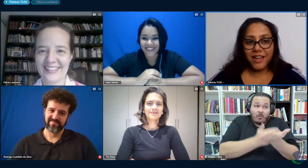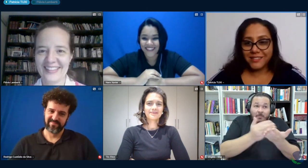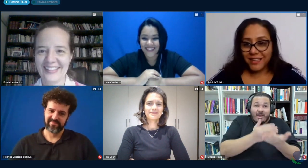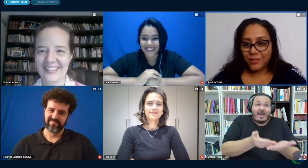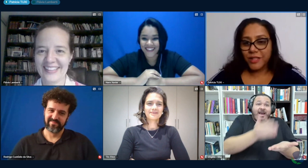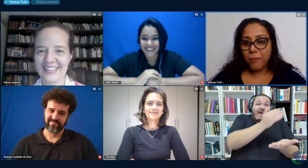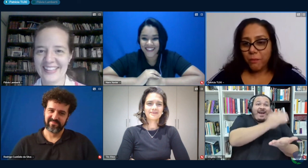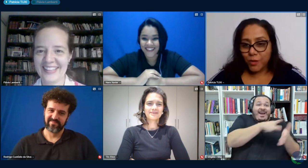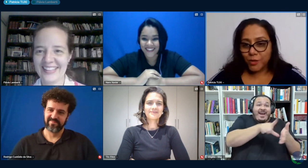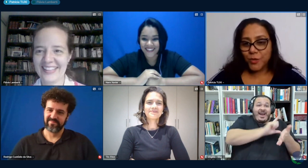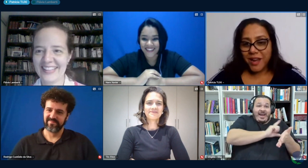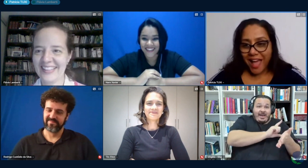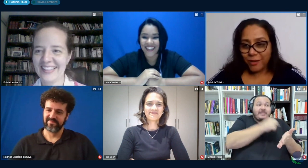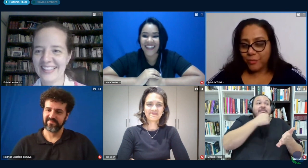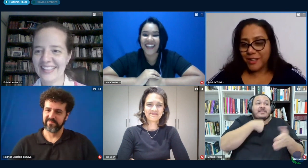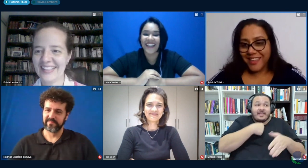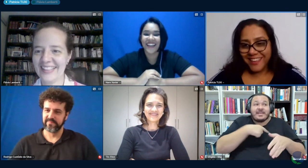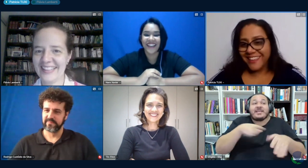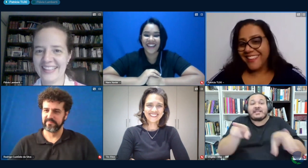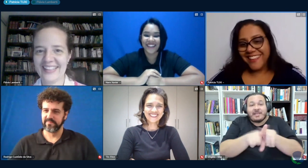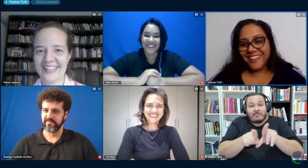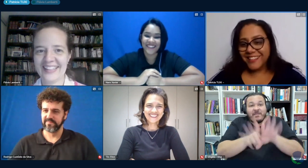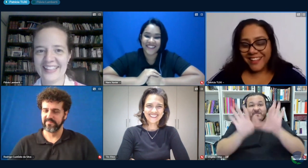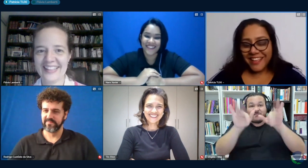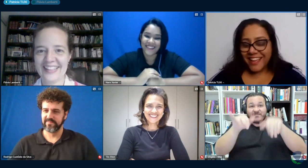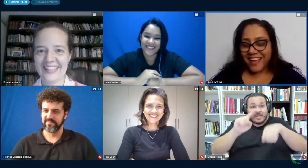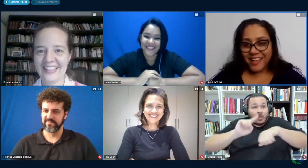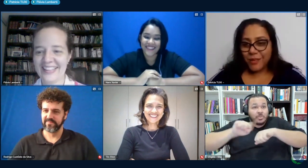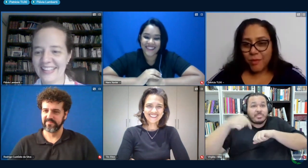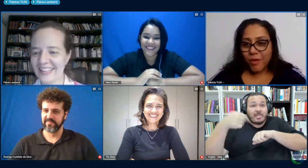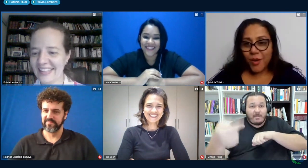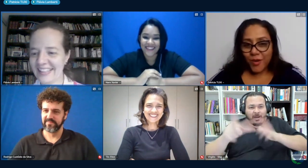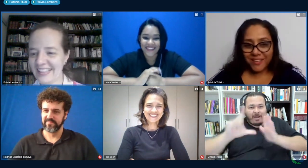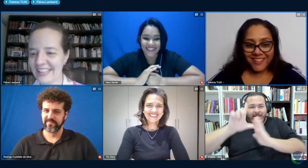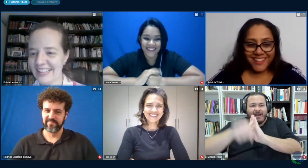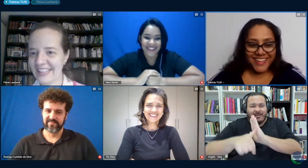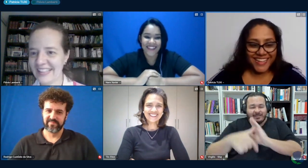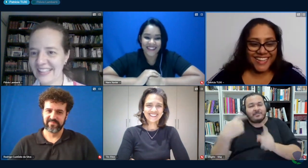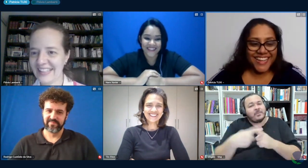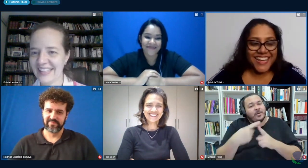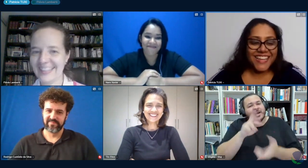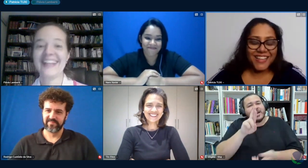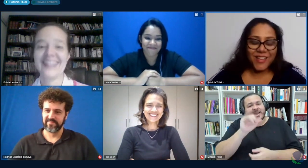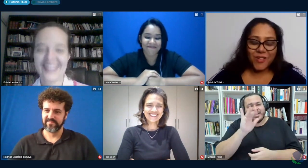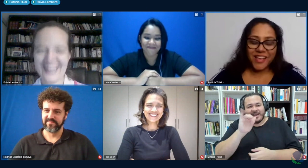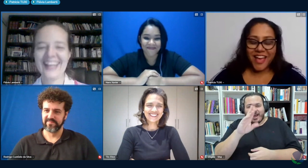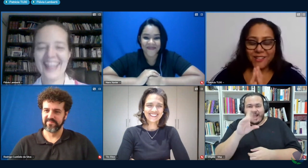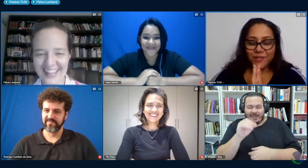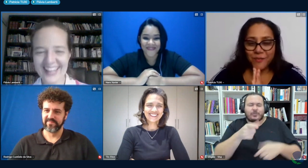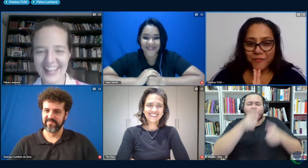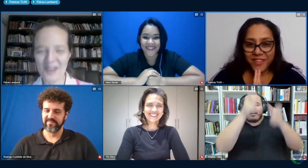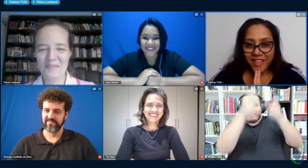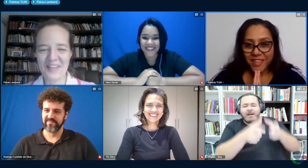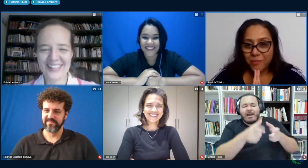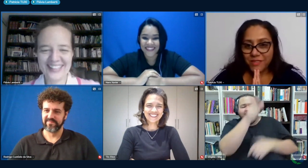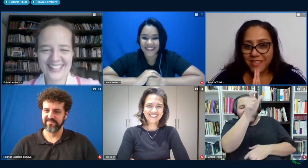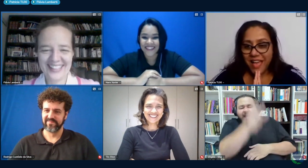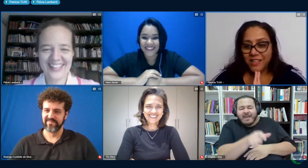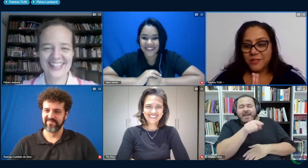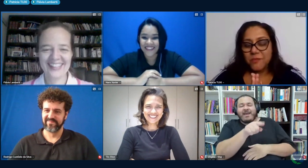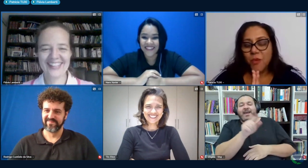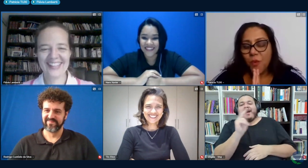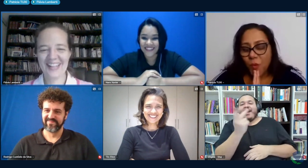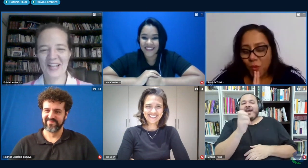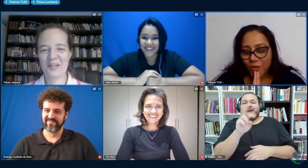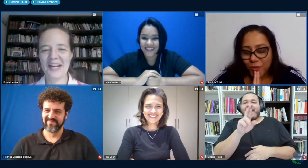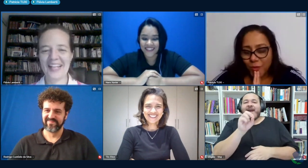estou finalizando depois do horário, porque Ricardo é meu herói. Então, Ricardo, equipe